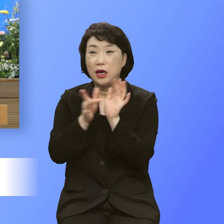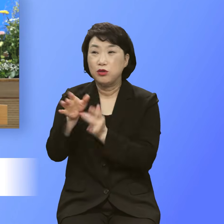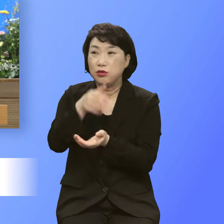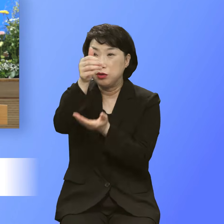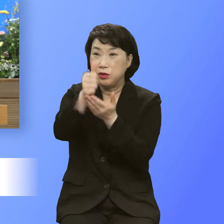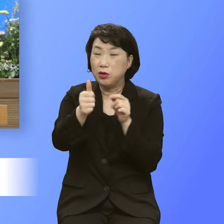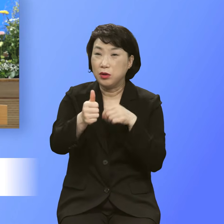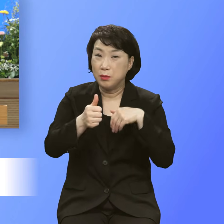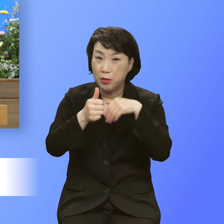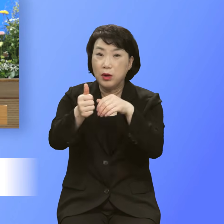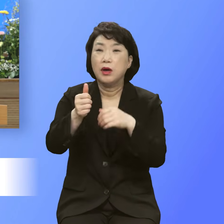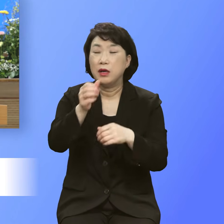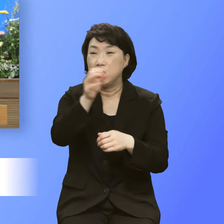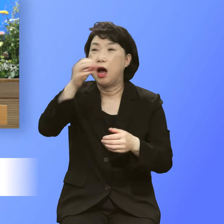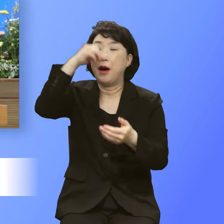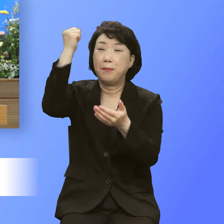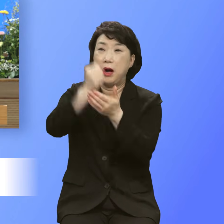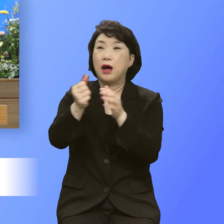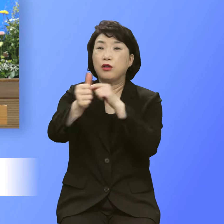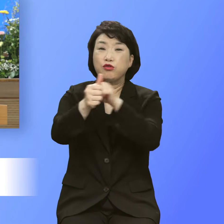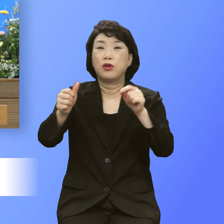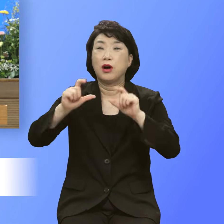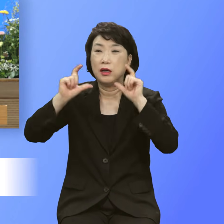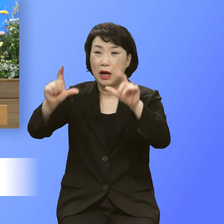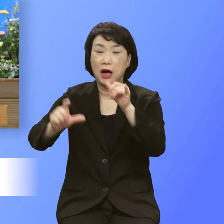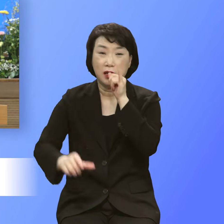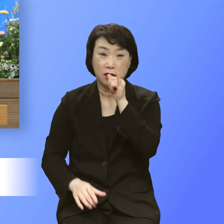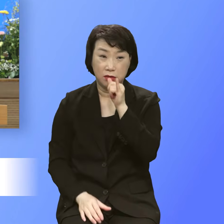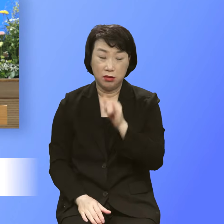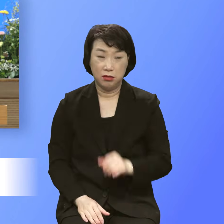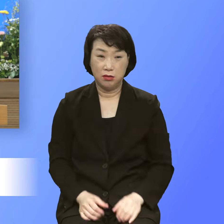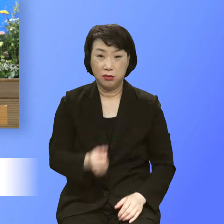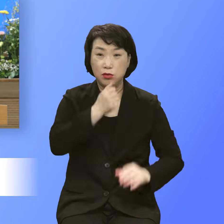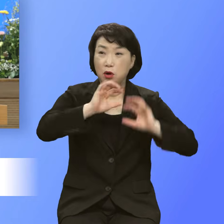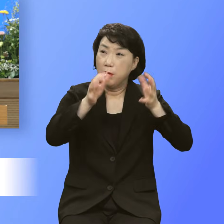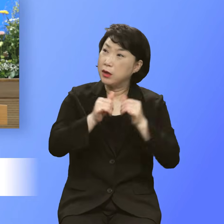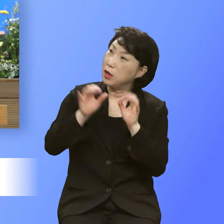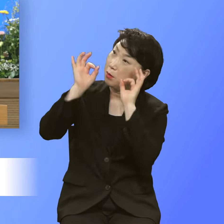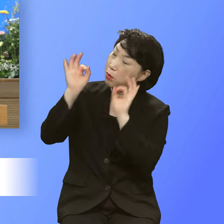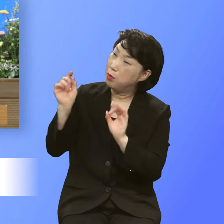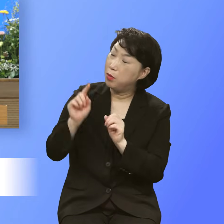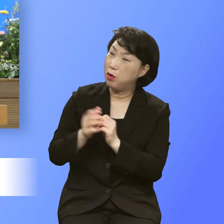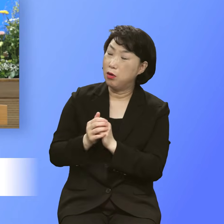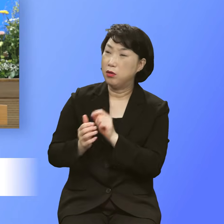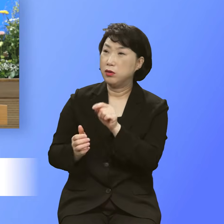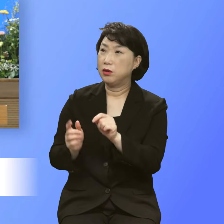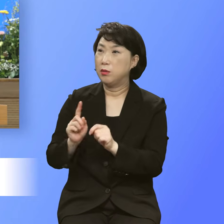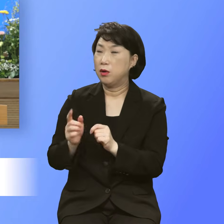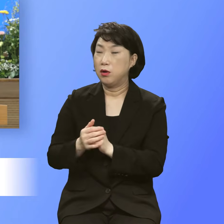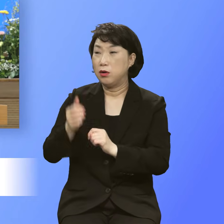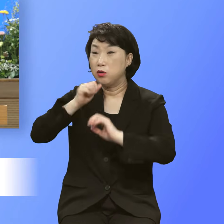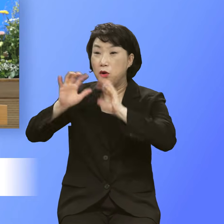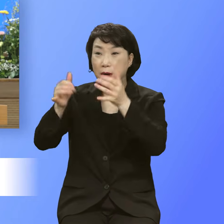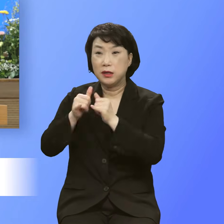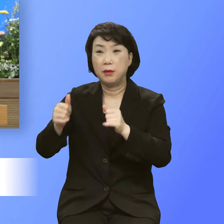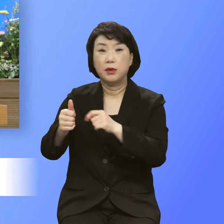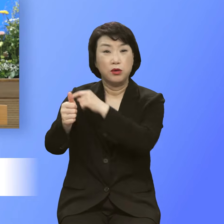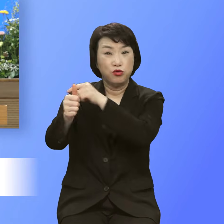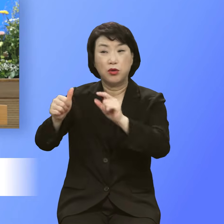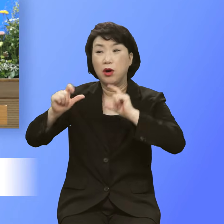그리스도를 십자가에 못 박아 죽일 때 로마 사람이 사형 선고를